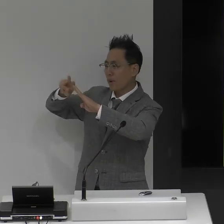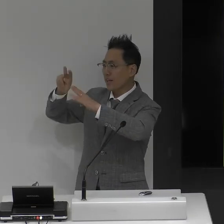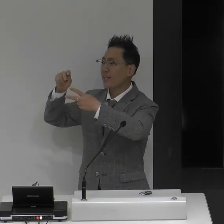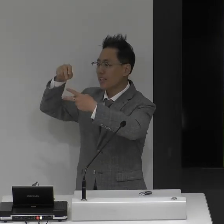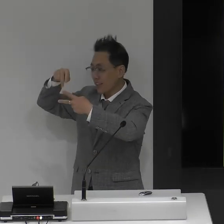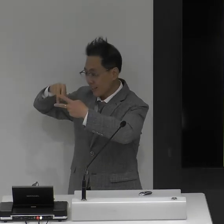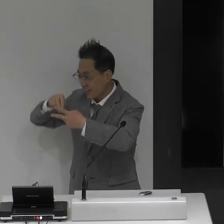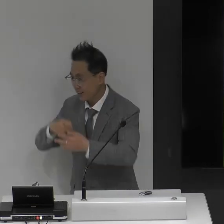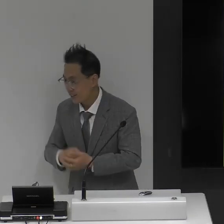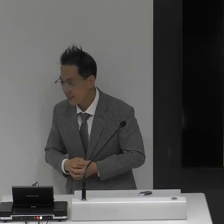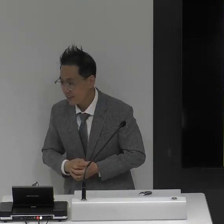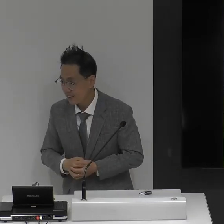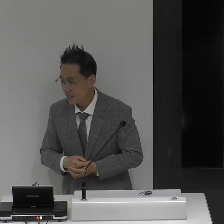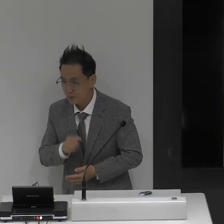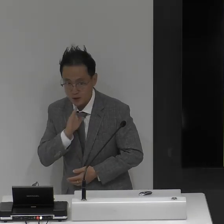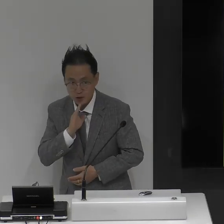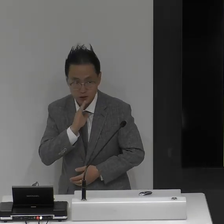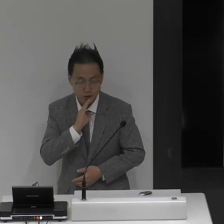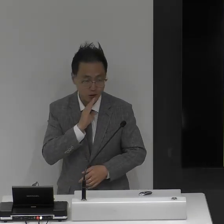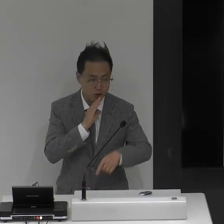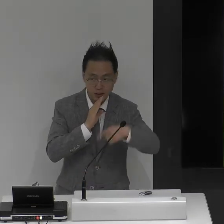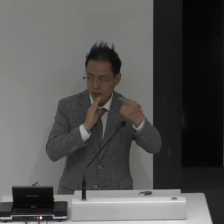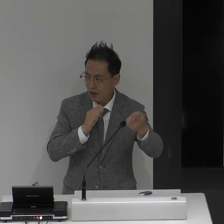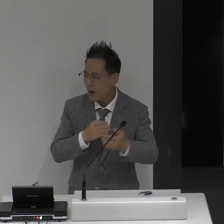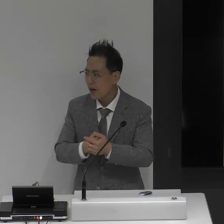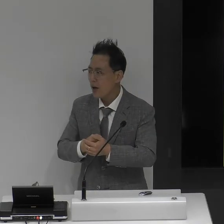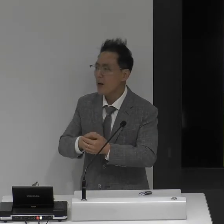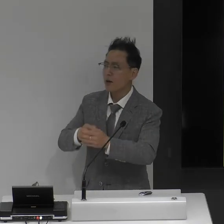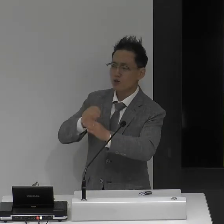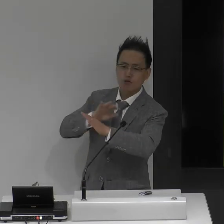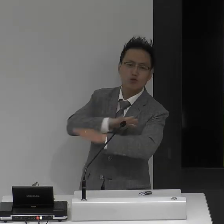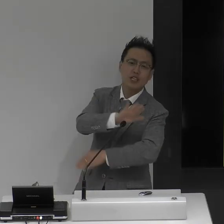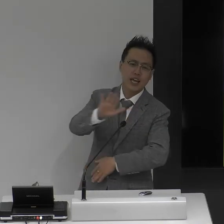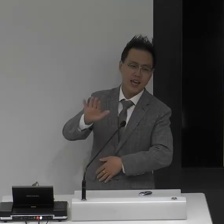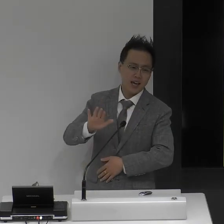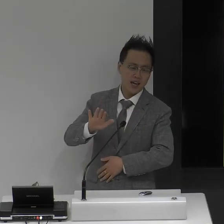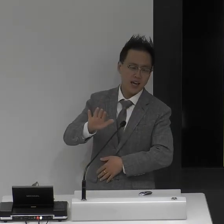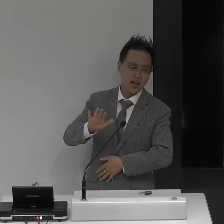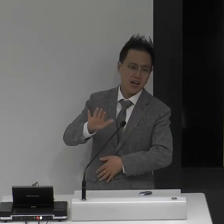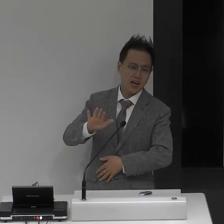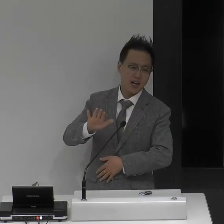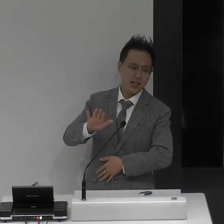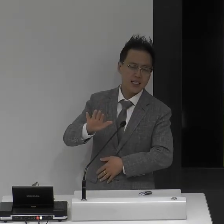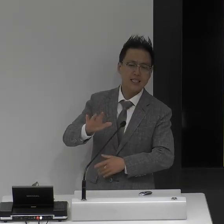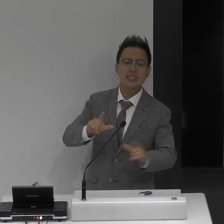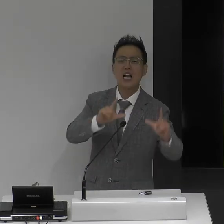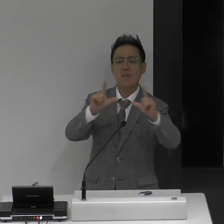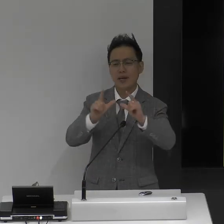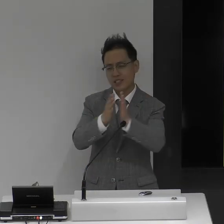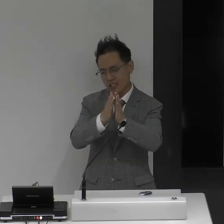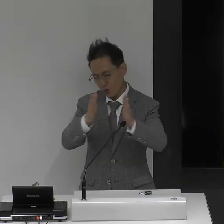베델 센터. 맞죠? 넘겨주세요. 우리의 삶의